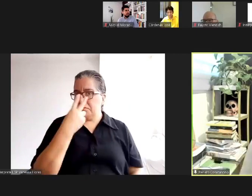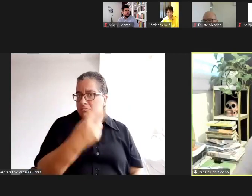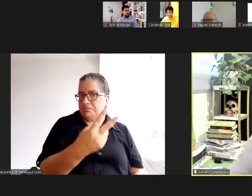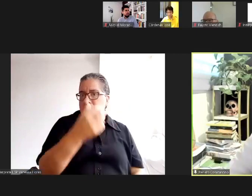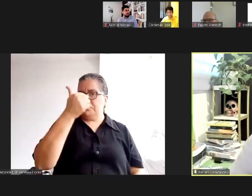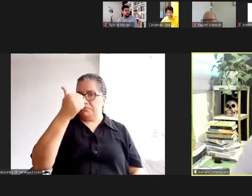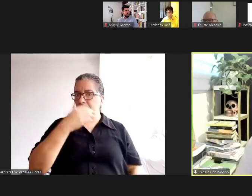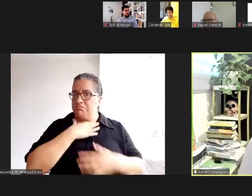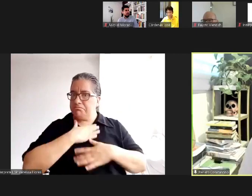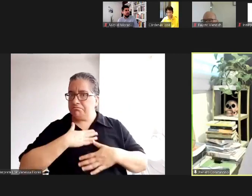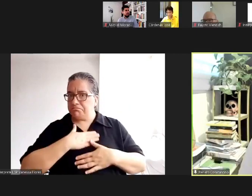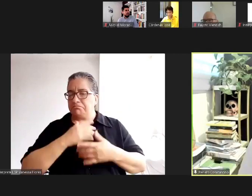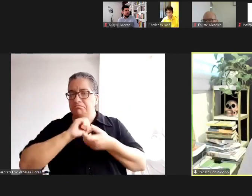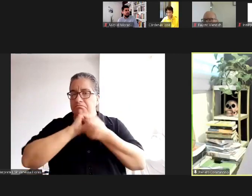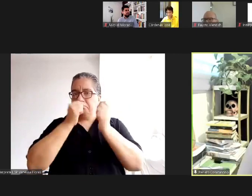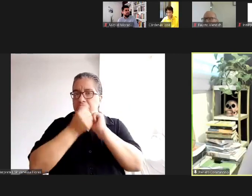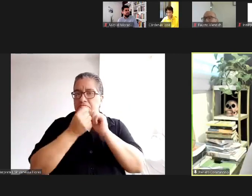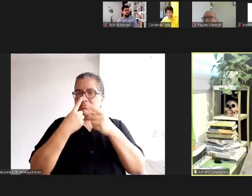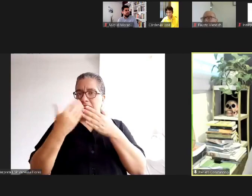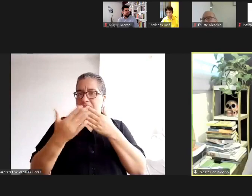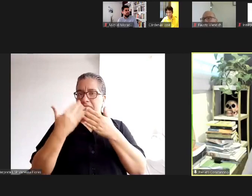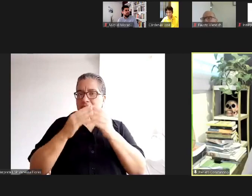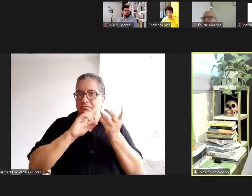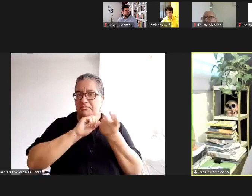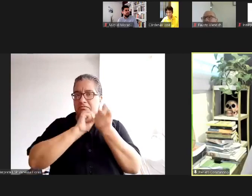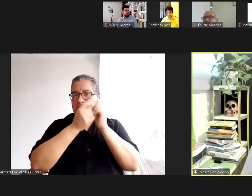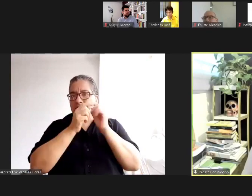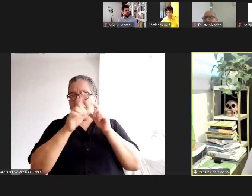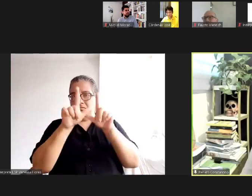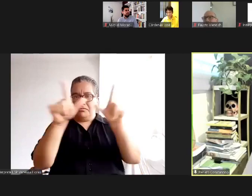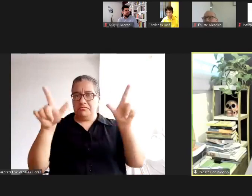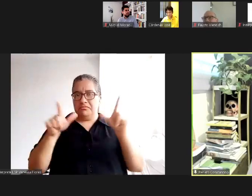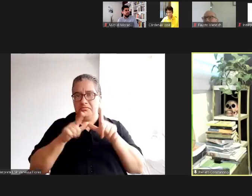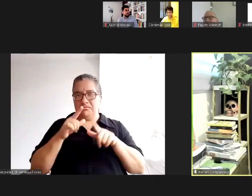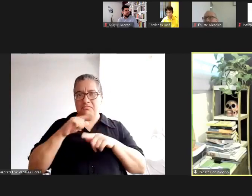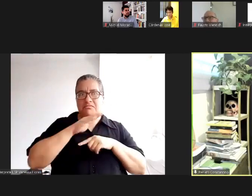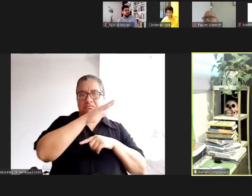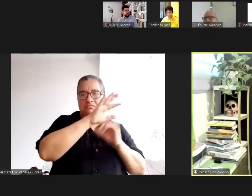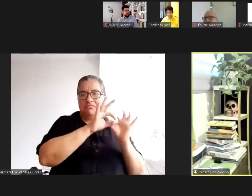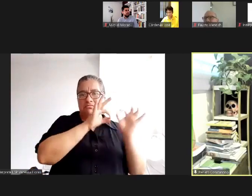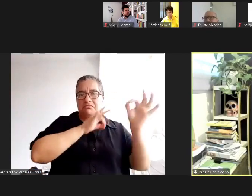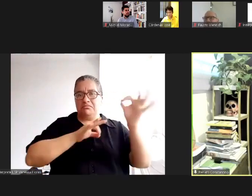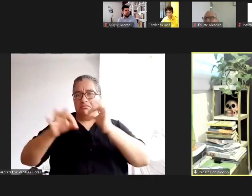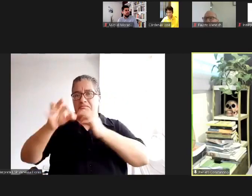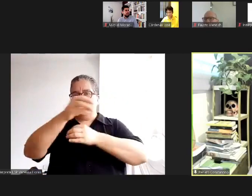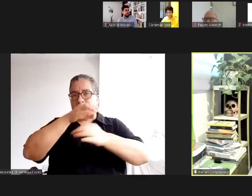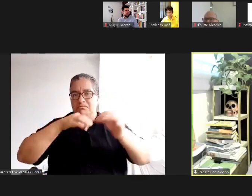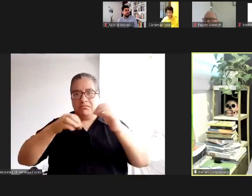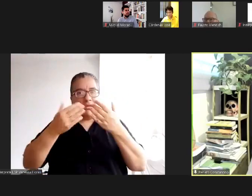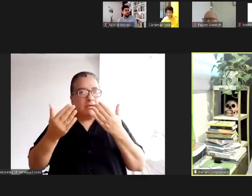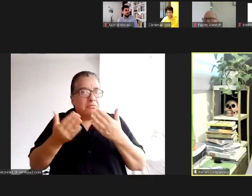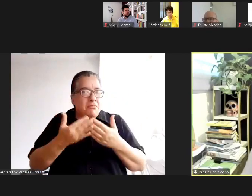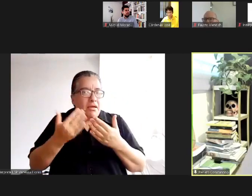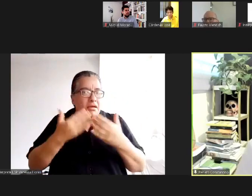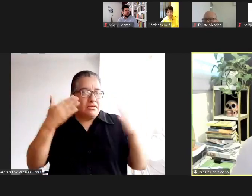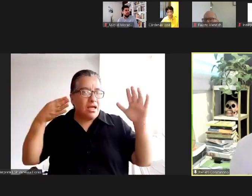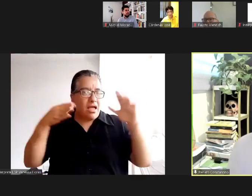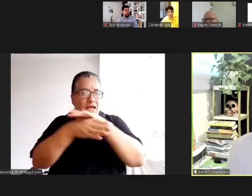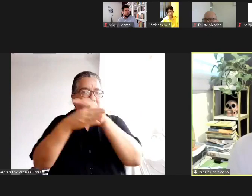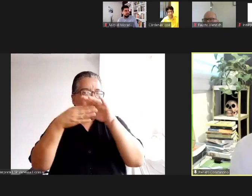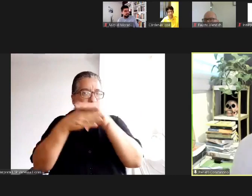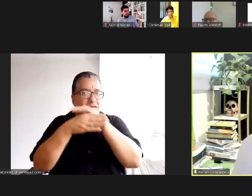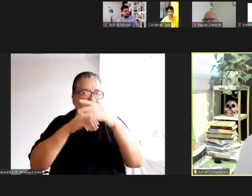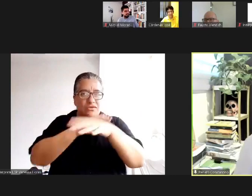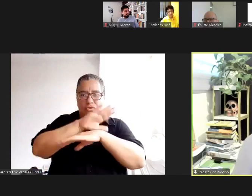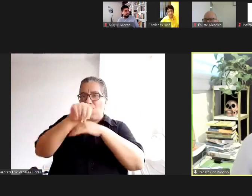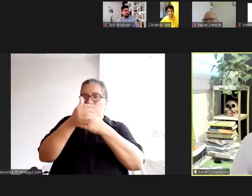los escenarios de manera tan sencilla, creo que se han vuelto más, en alguna forma se han vuelto más accesibles. Creo que